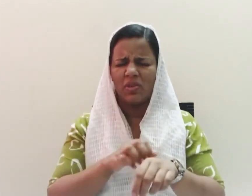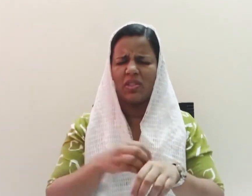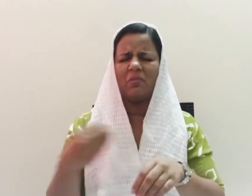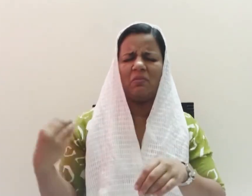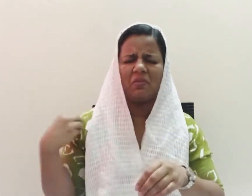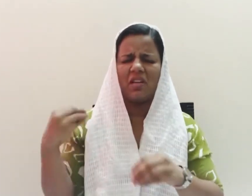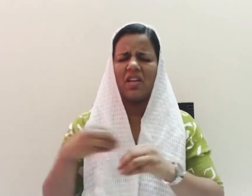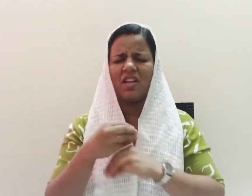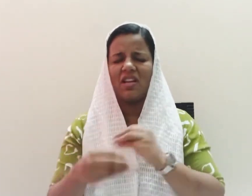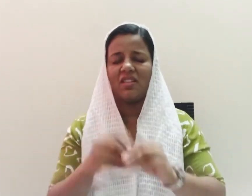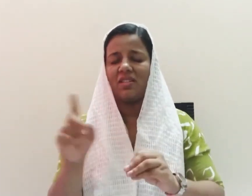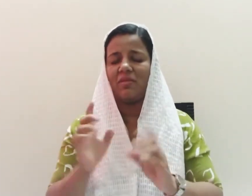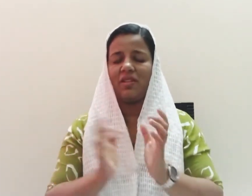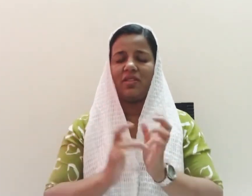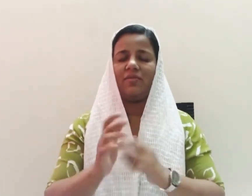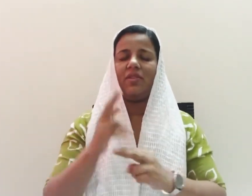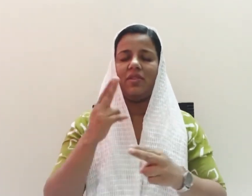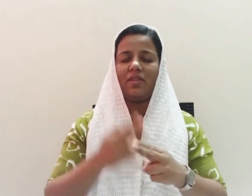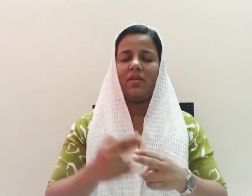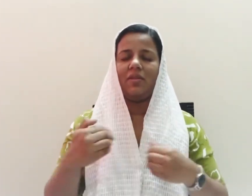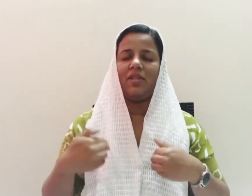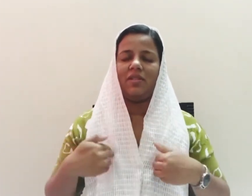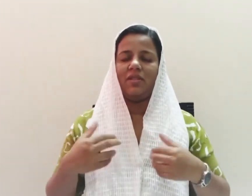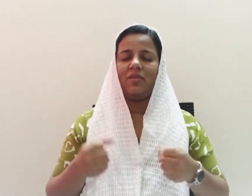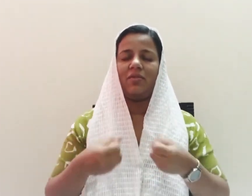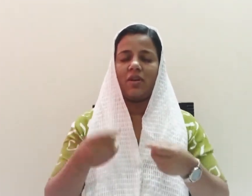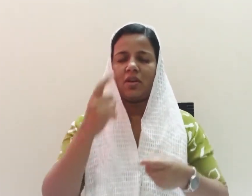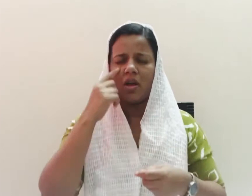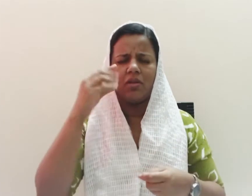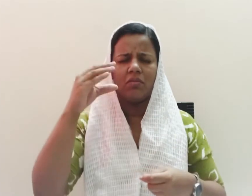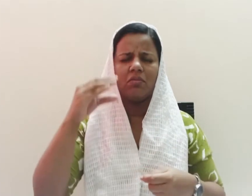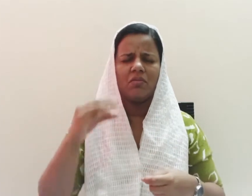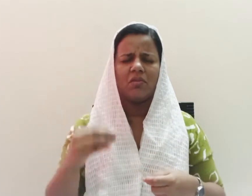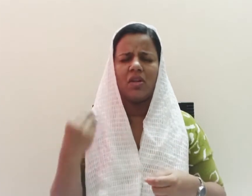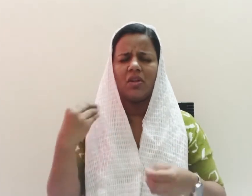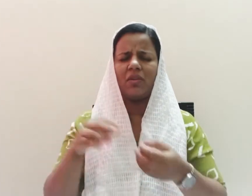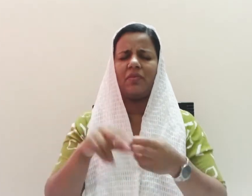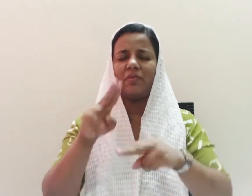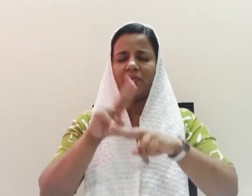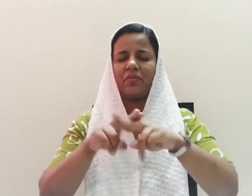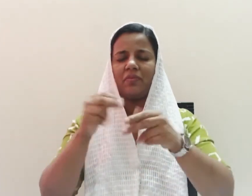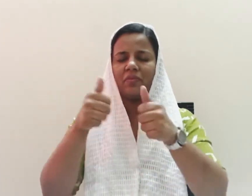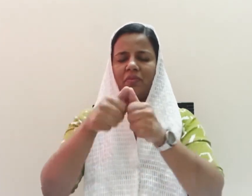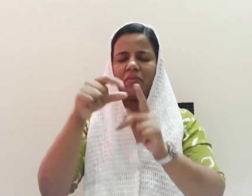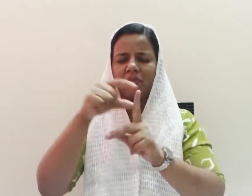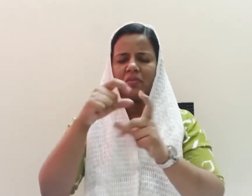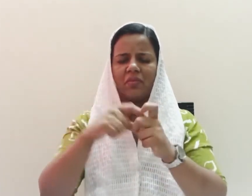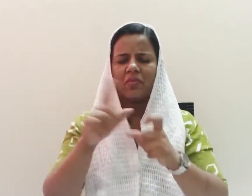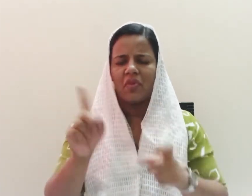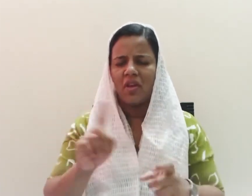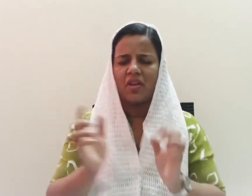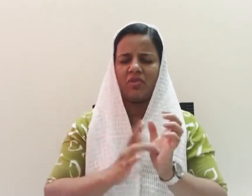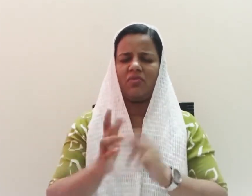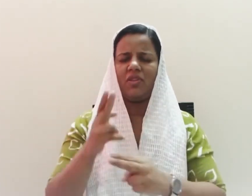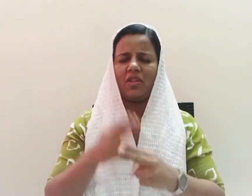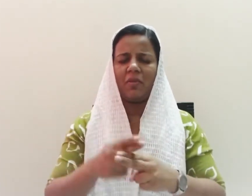ബുദ്ധിമുട്ടുന്നവർ ഇന്ന് പകൽക്കാലം യേശു ക്രിസ്തുവിൻ്റെ നാമത്തിൽ സൗഖ്യമാകട്ടെ. കാഴ്ച മങ്ങിപ്പോയവർ യേശുവിൻ്റെ നാമത്തിൽ കാഴ്ച മടങ്ങി വരട്ടെ. കർത്താവ്